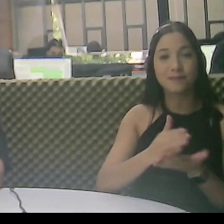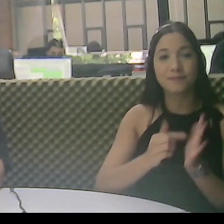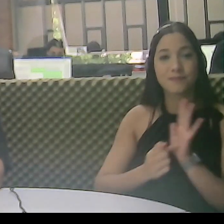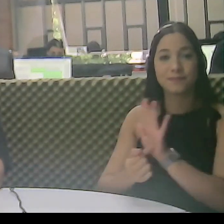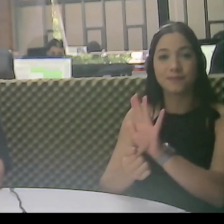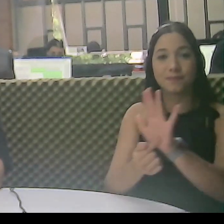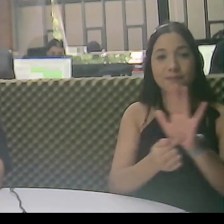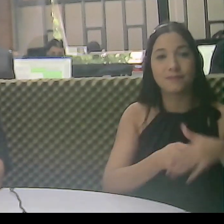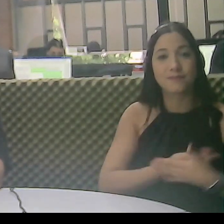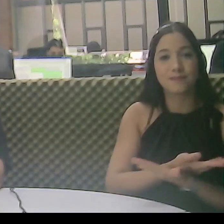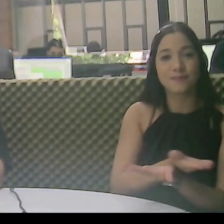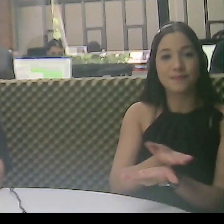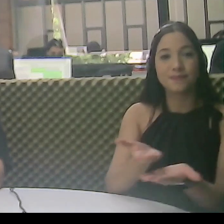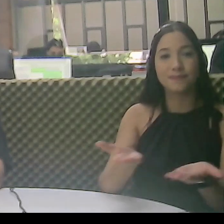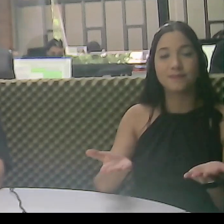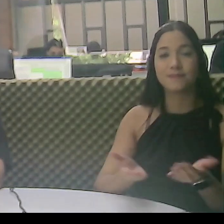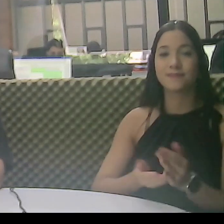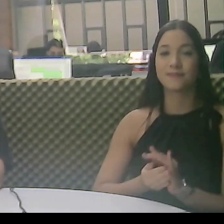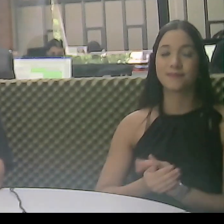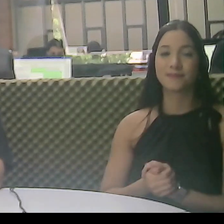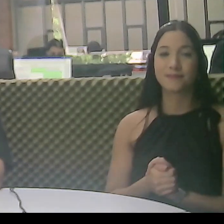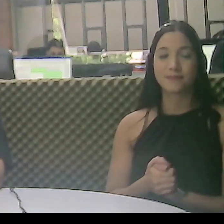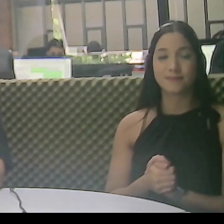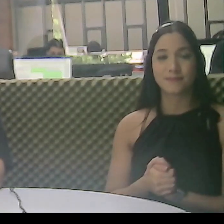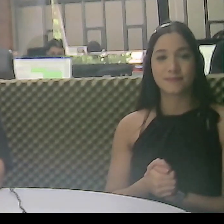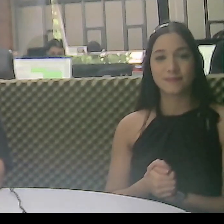Uberlândia no ar pra você.